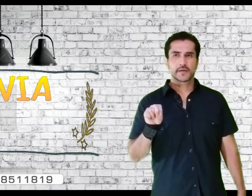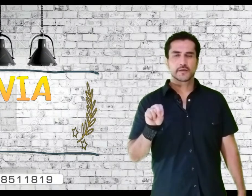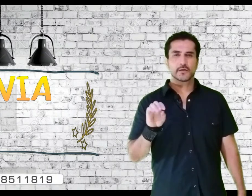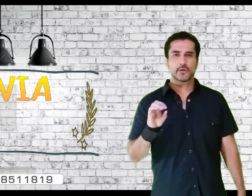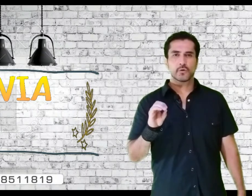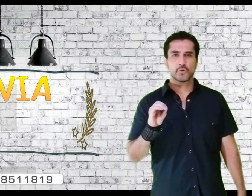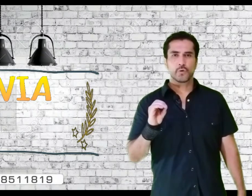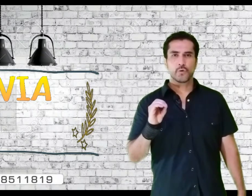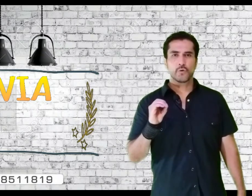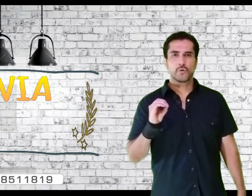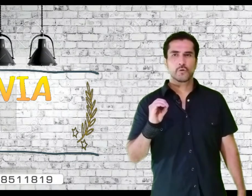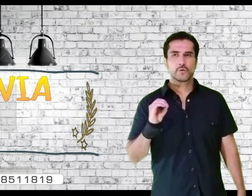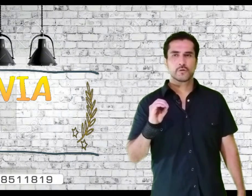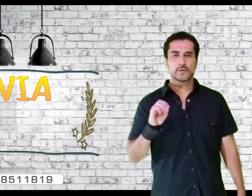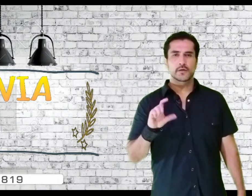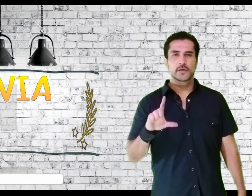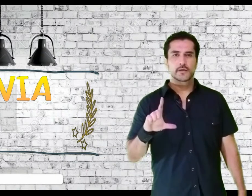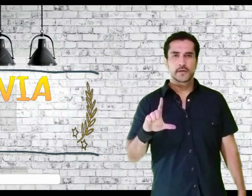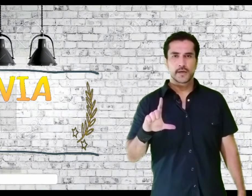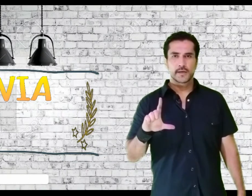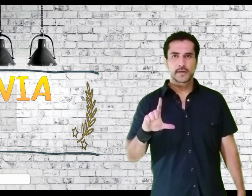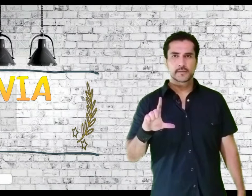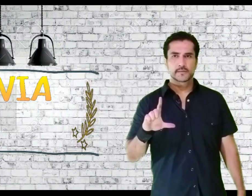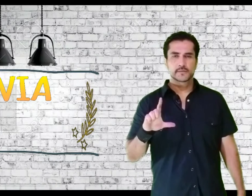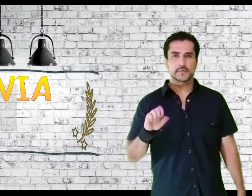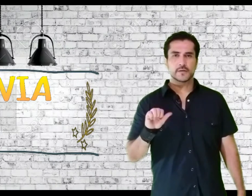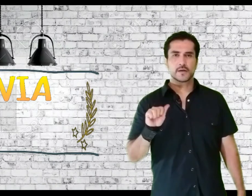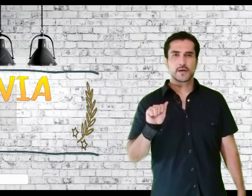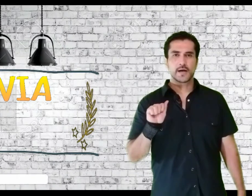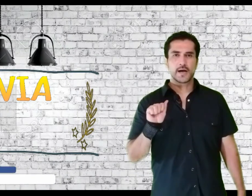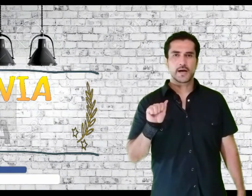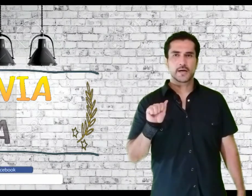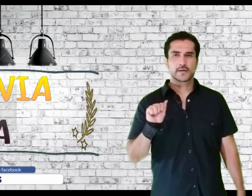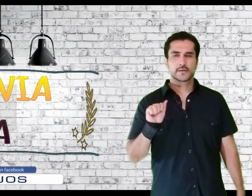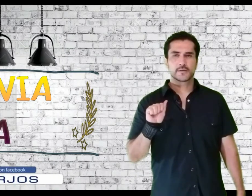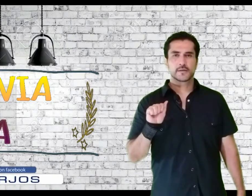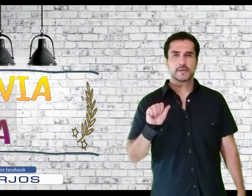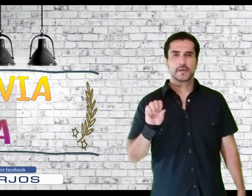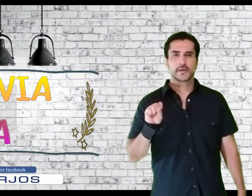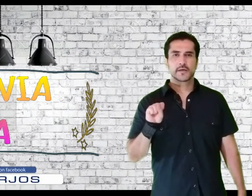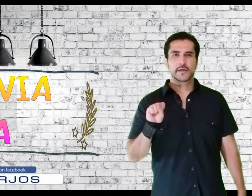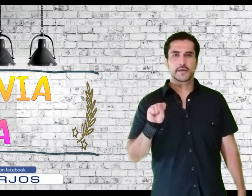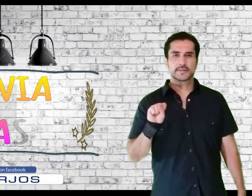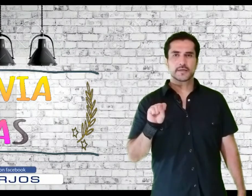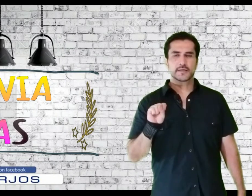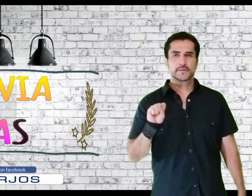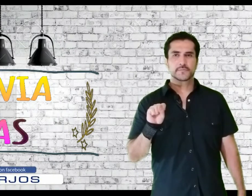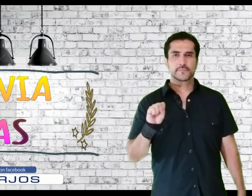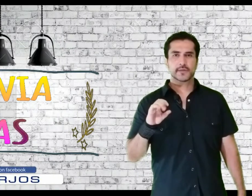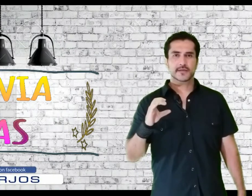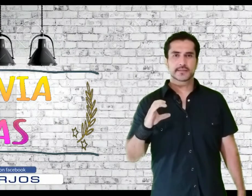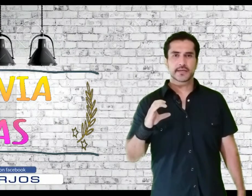N, O, L, A, S,